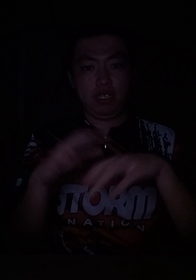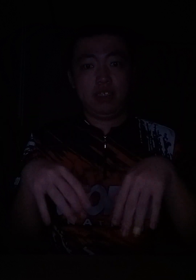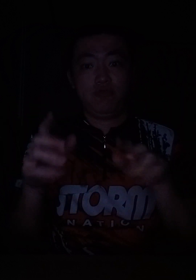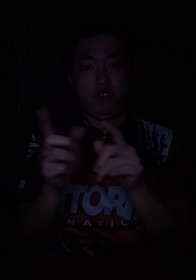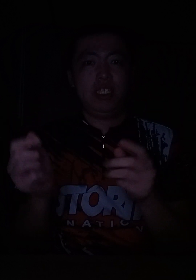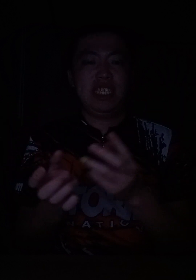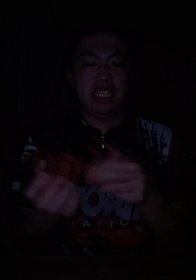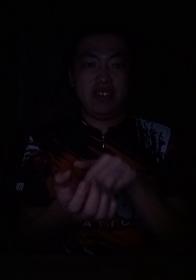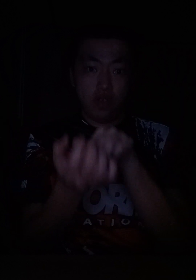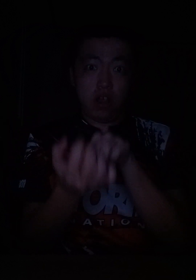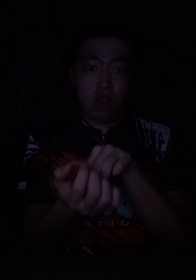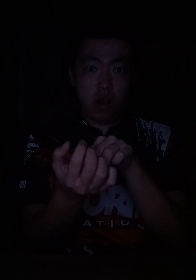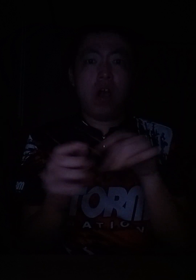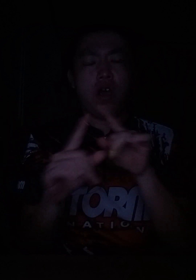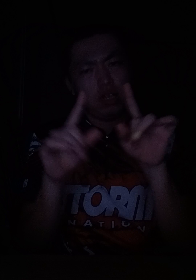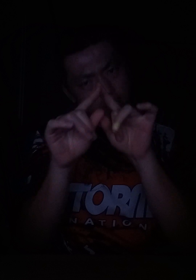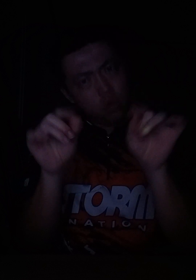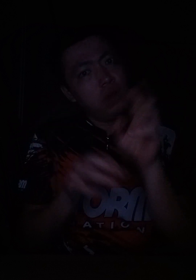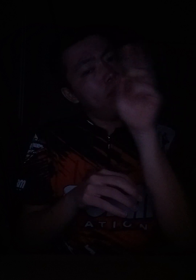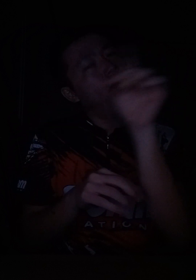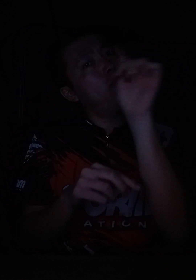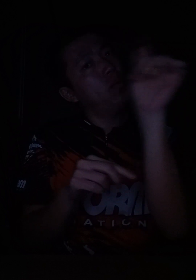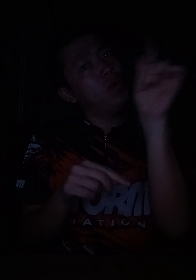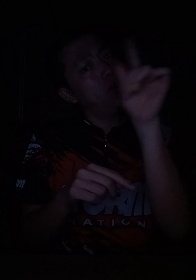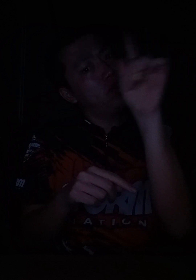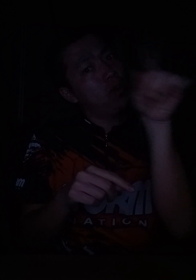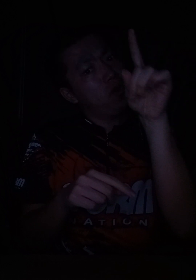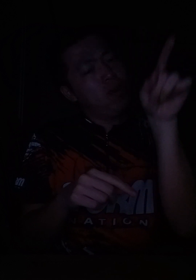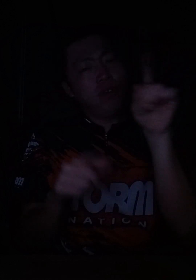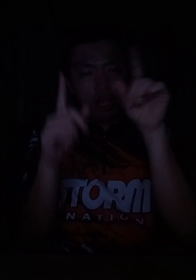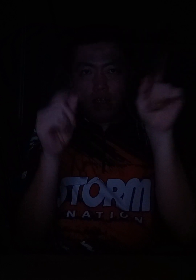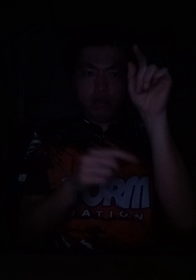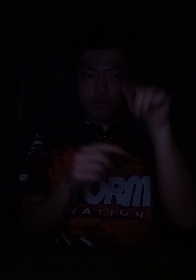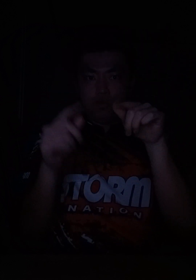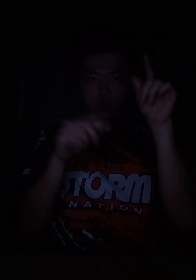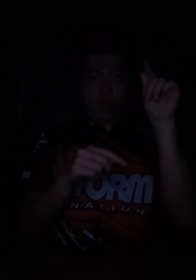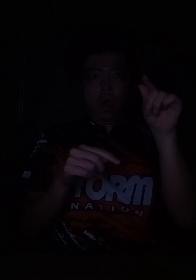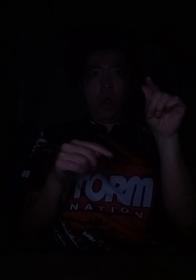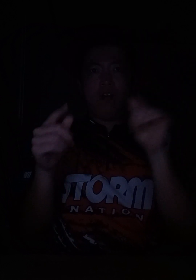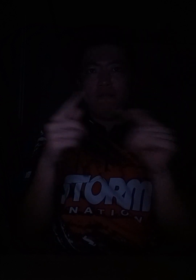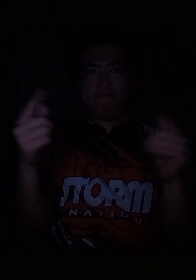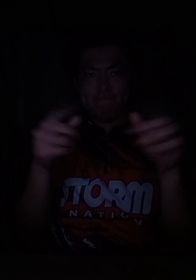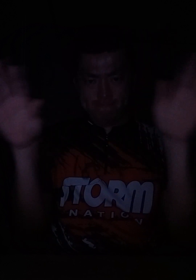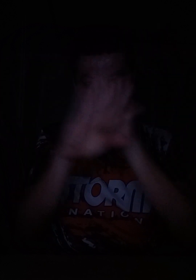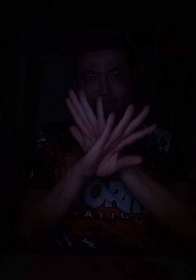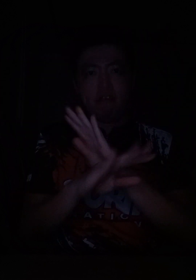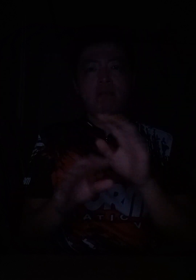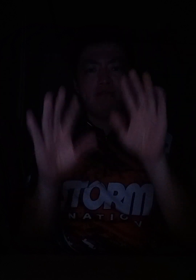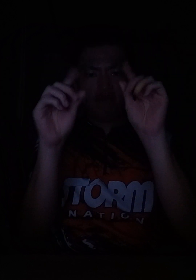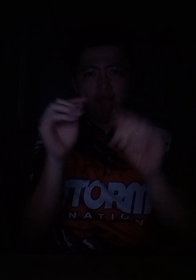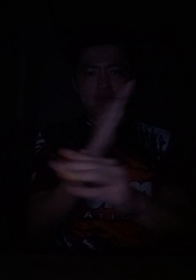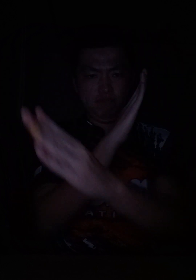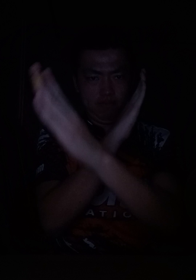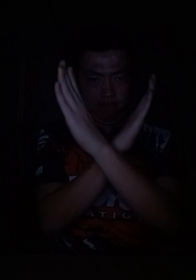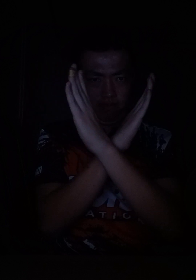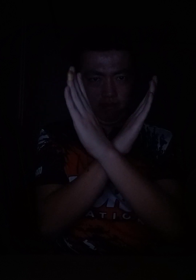승강장 문에 달린 센서가 승강기 맨 위 도르래 쪽에 있는 제동기에 신호를 줘서 문이 닫히지 않으면 출발 자체를